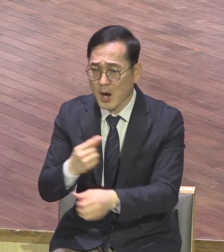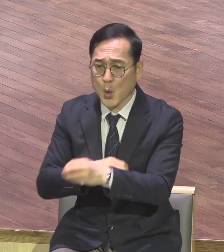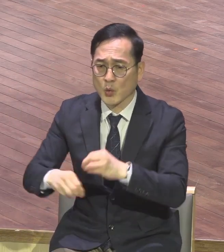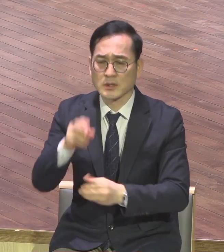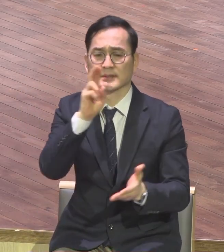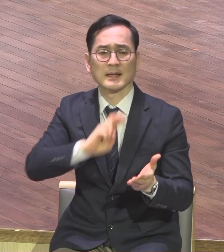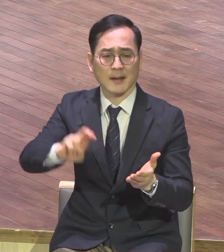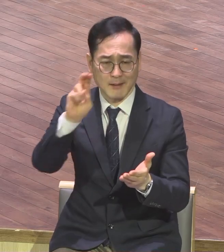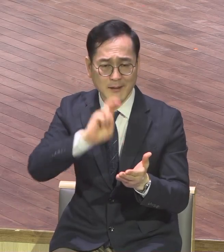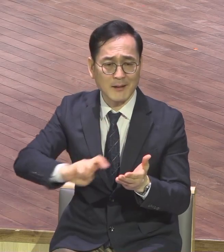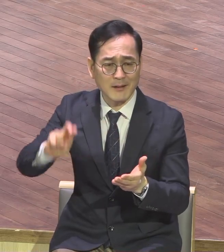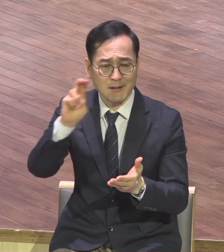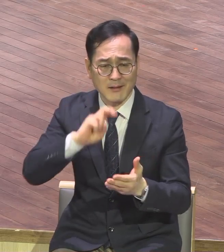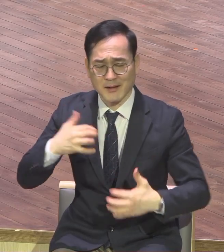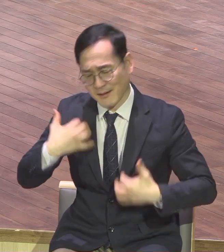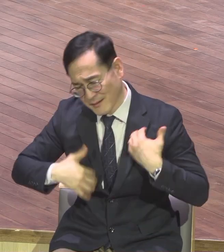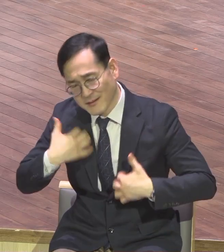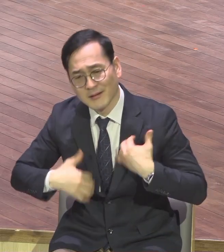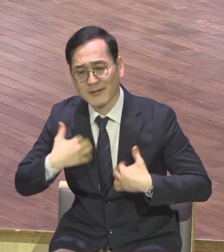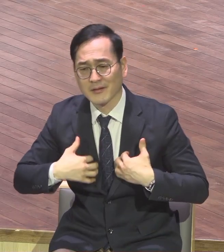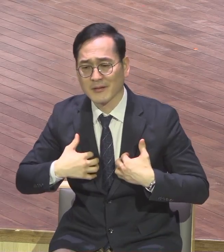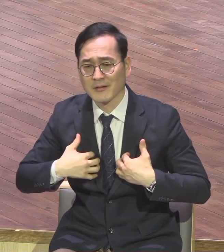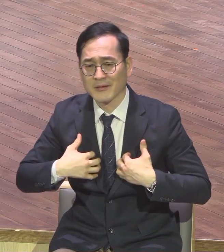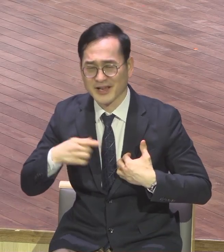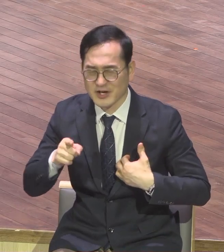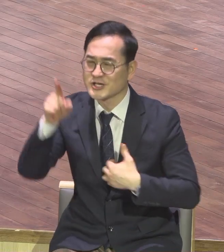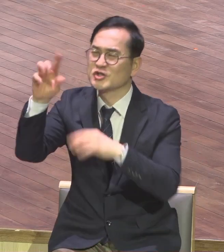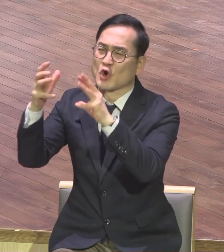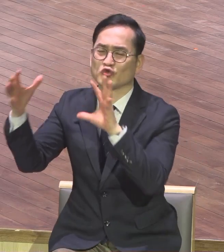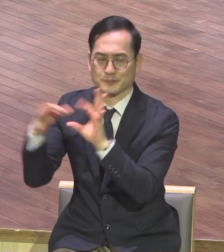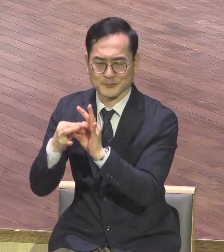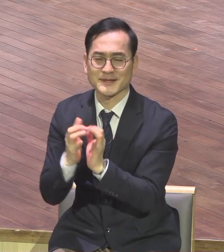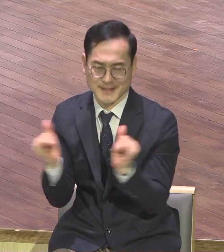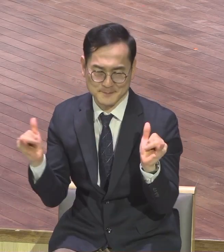찬양하는 고백이었습니다. 이게 천국 배경 가진 자의